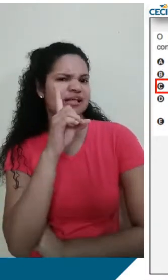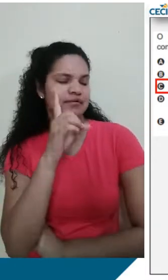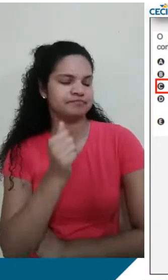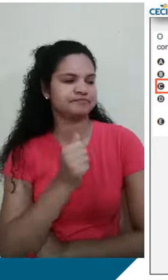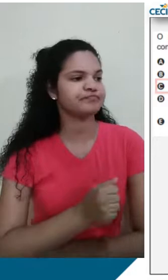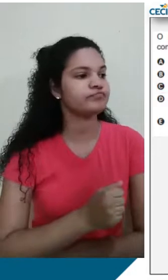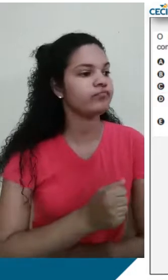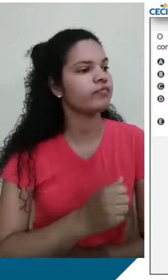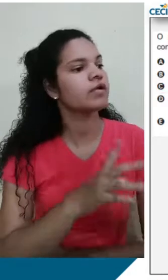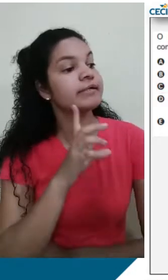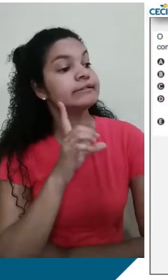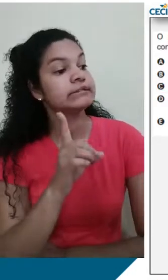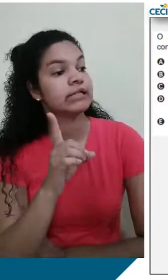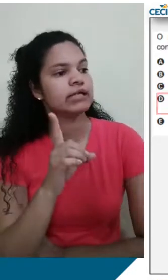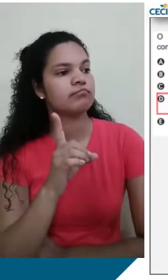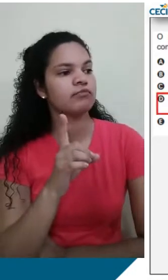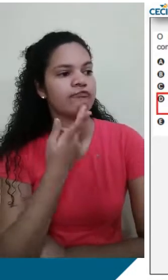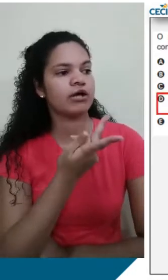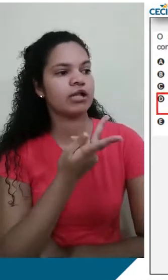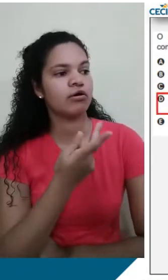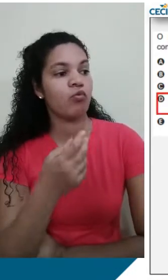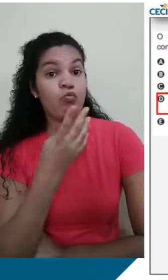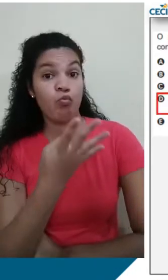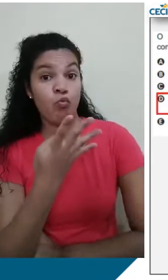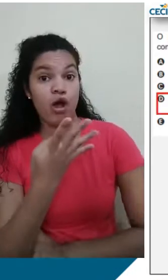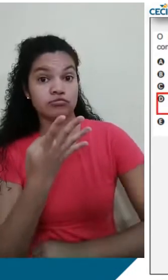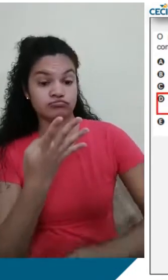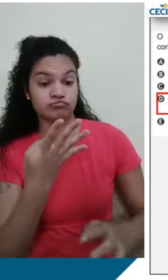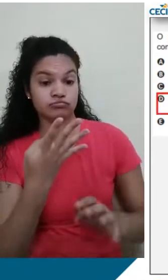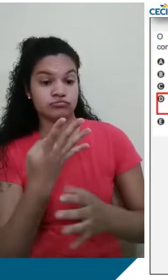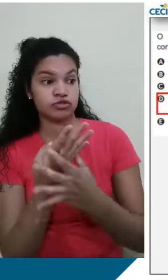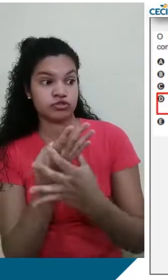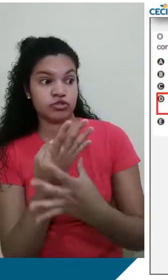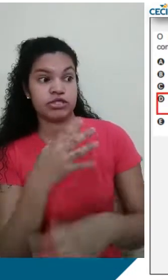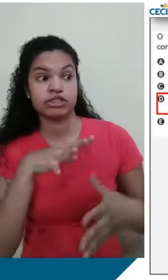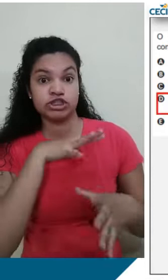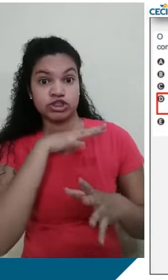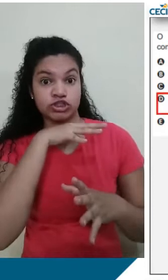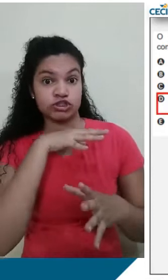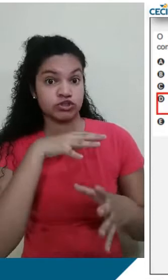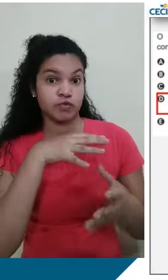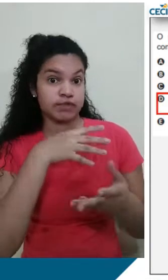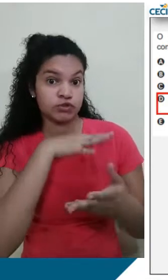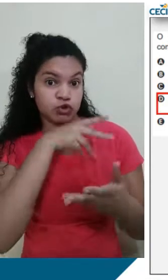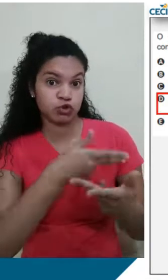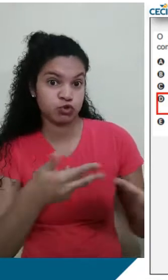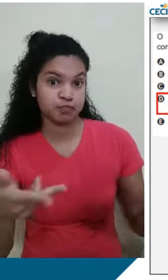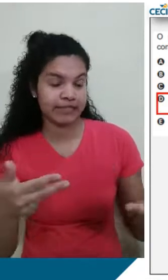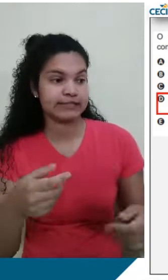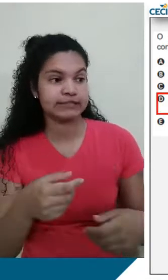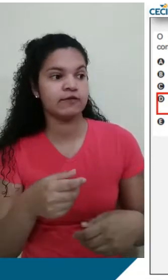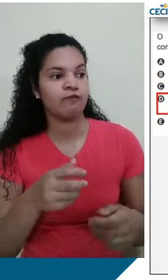D diz que as 4 espécies testadas tiveram a densidade controlada. Nós já